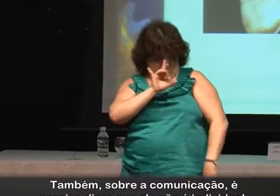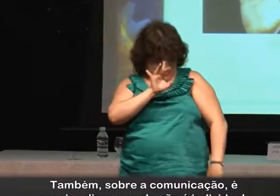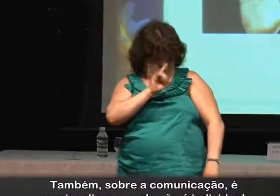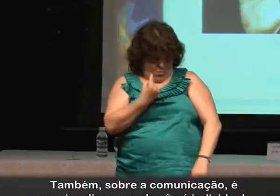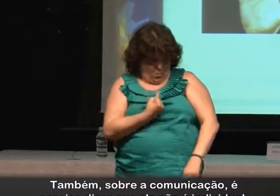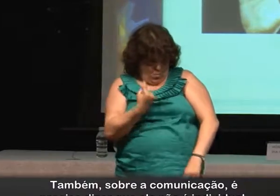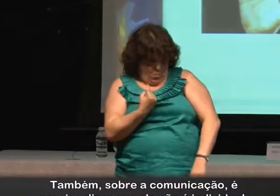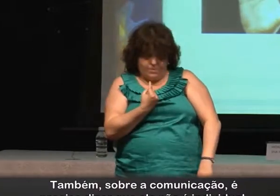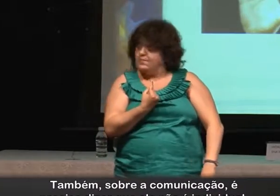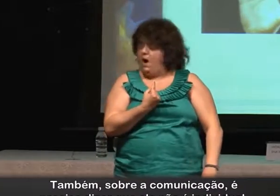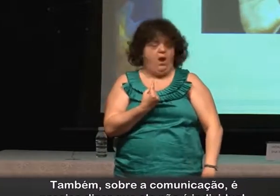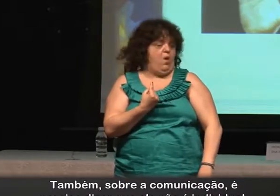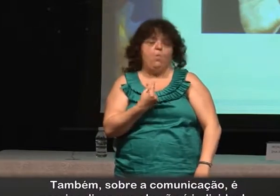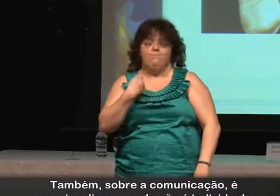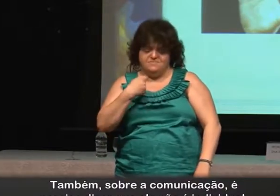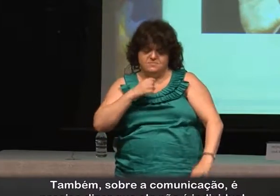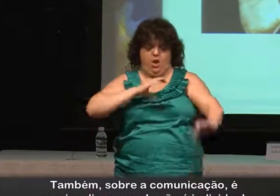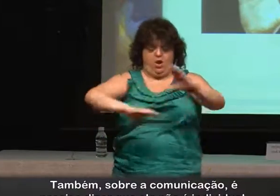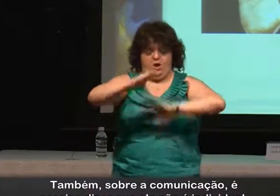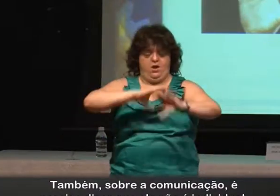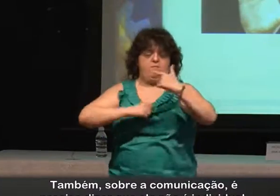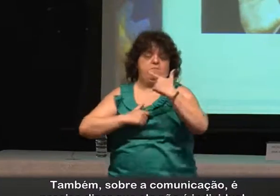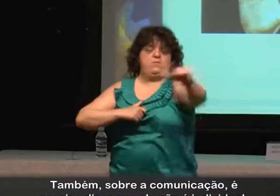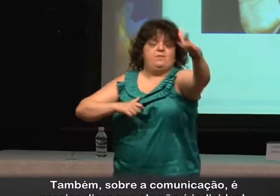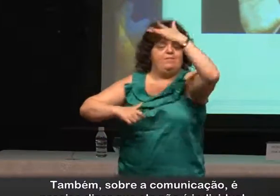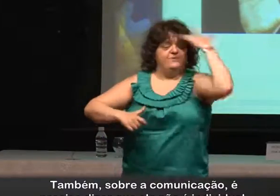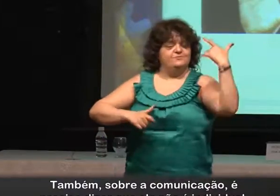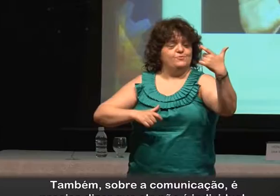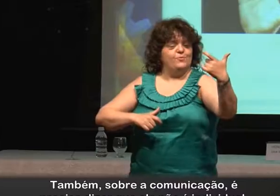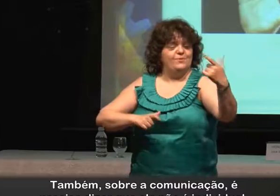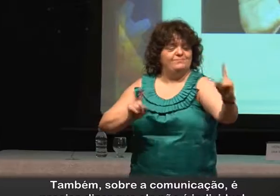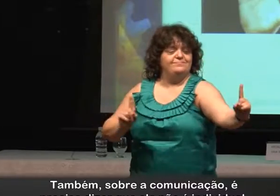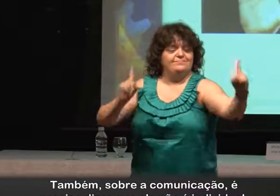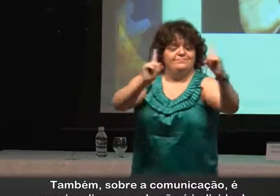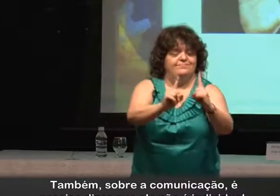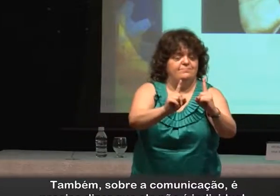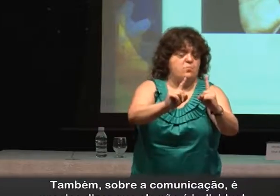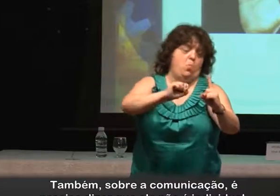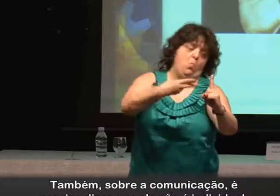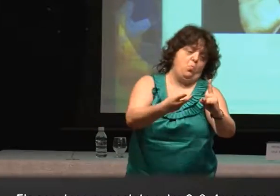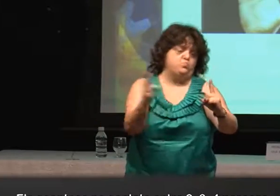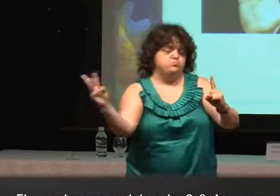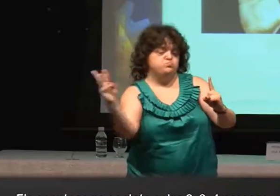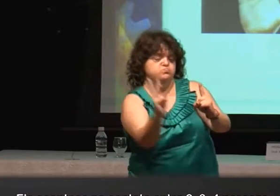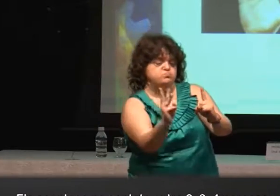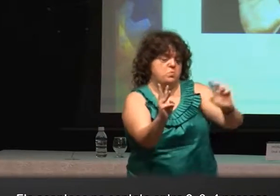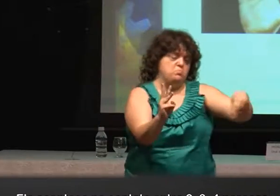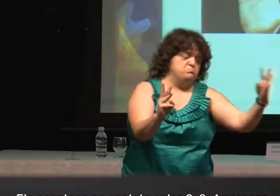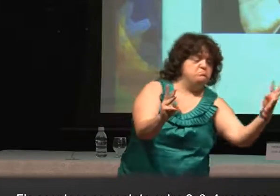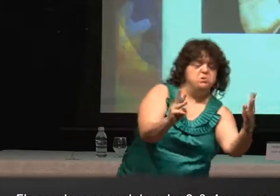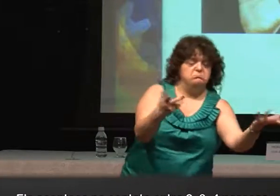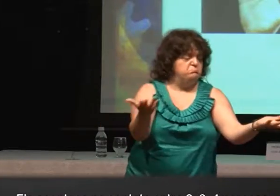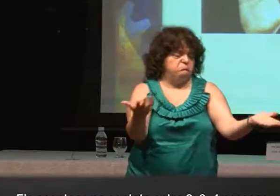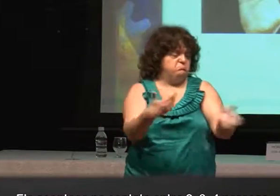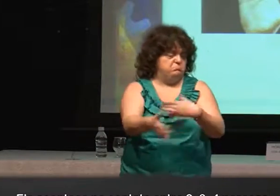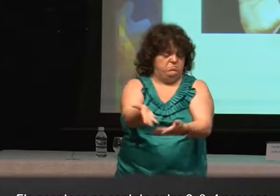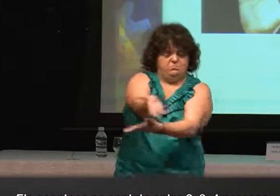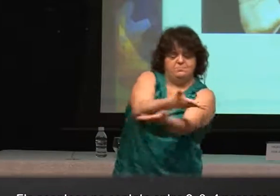Também na comunicação, sobre a comunicação, é preciso dizer que ela não é individual. Ela acontece no contato entre duas pessoas